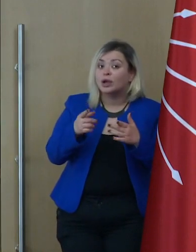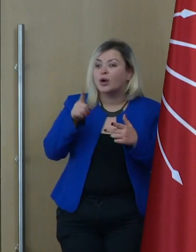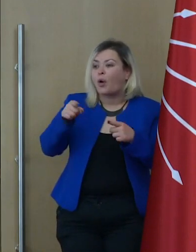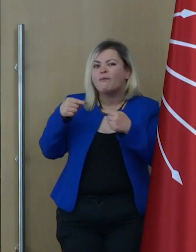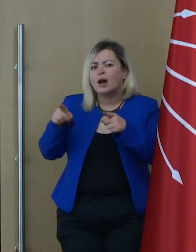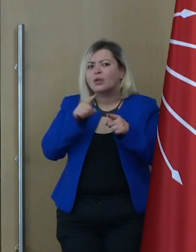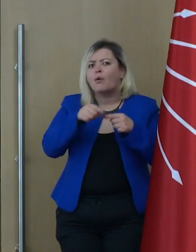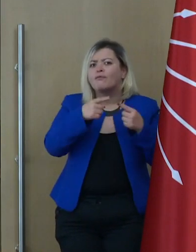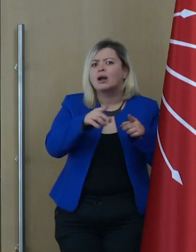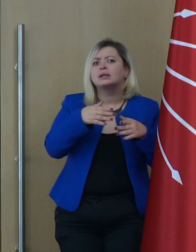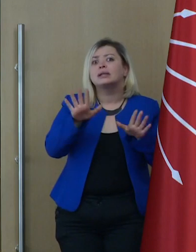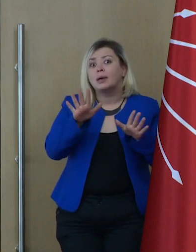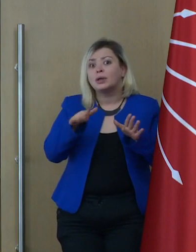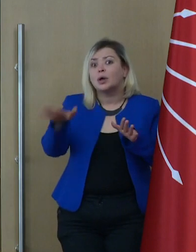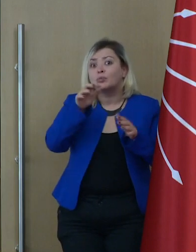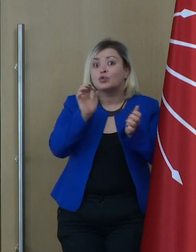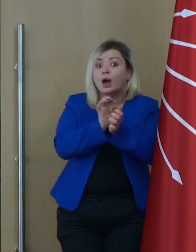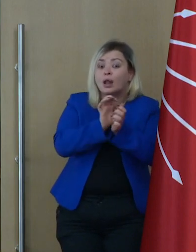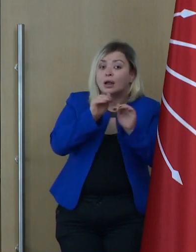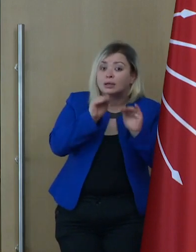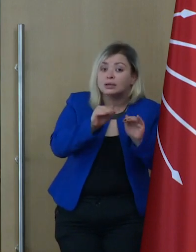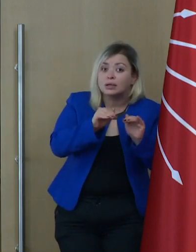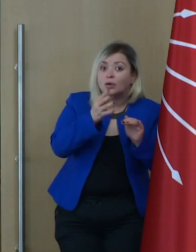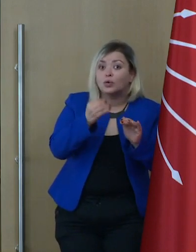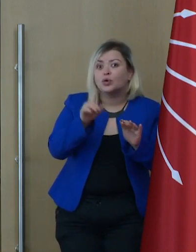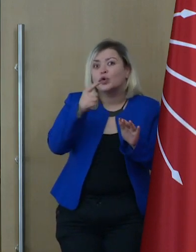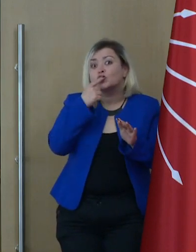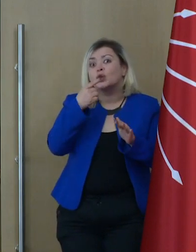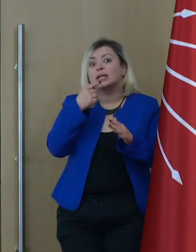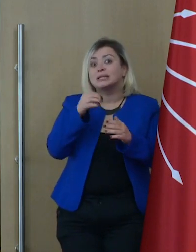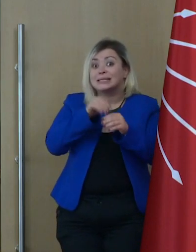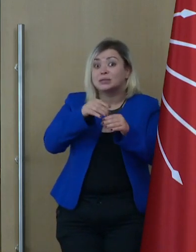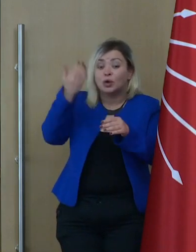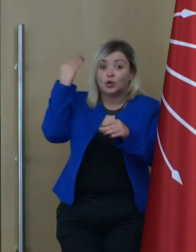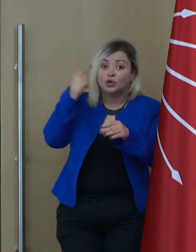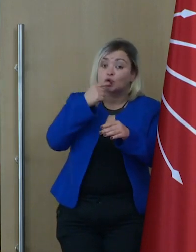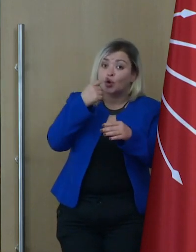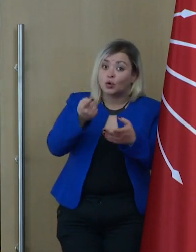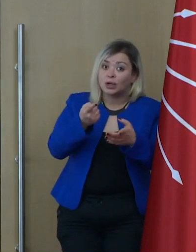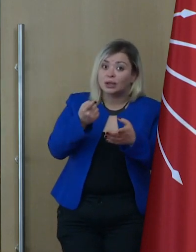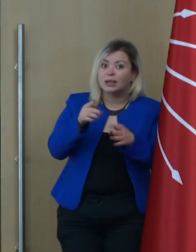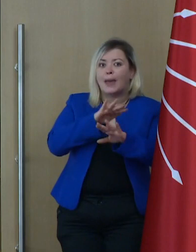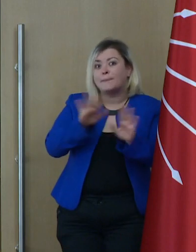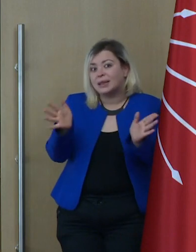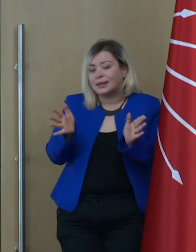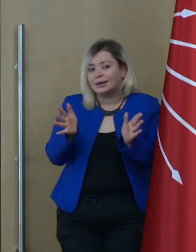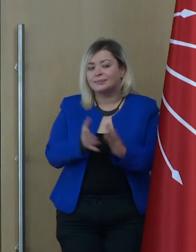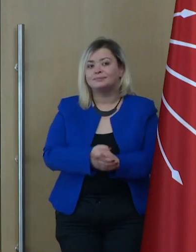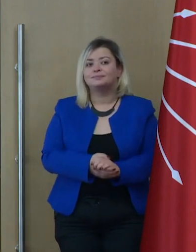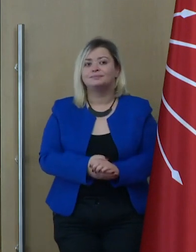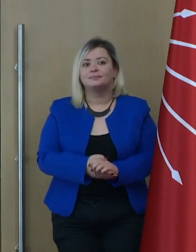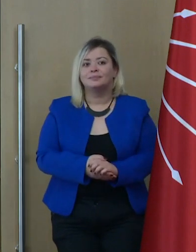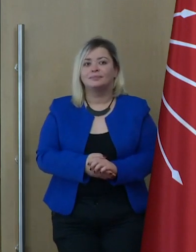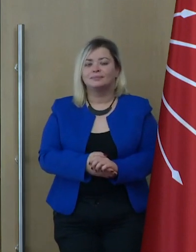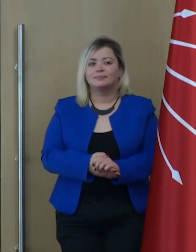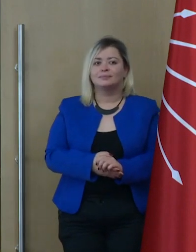ihtiyaç sahibi ailelere ulaşıyorlar. Dolayısıyla o efsane, yani karşı propaganda büyük ölçüde yıkılmış durumda.